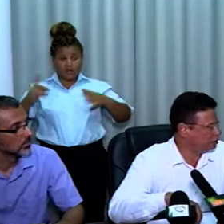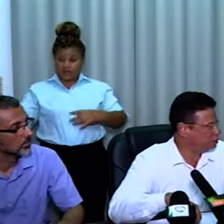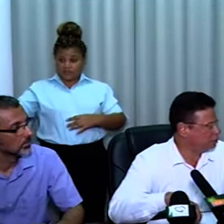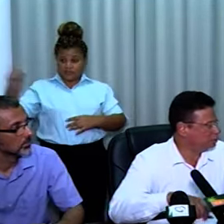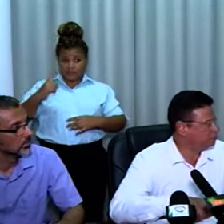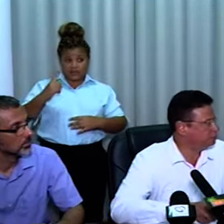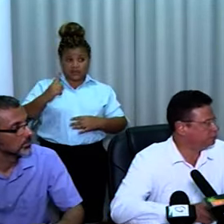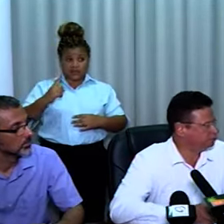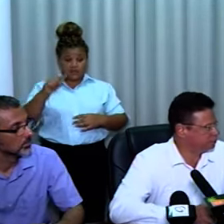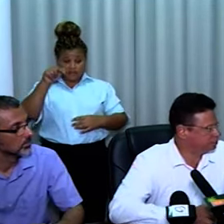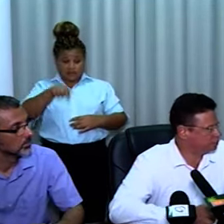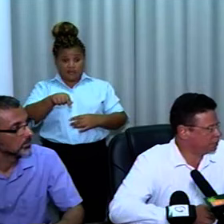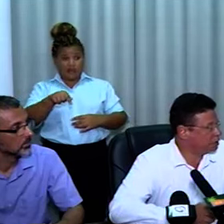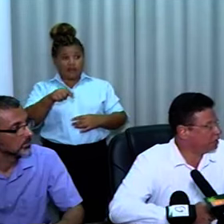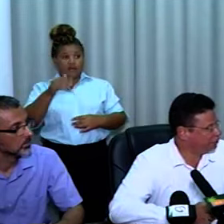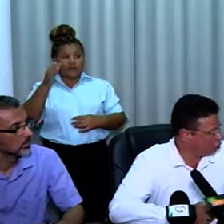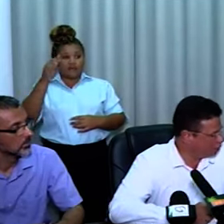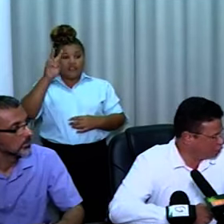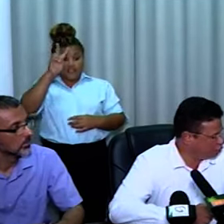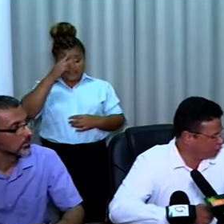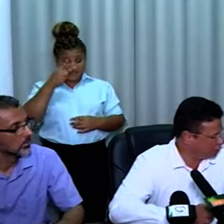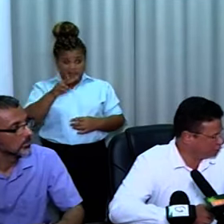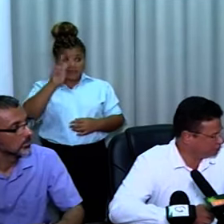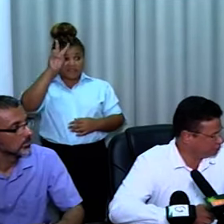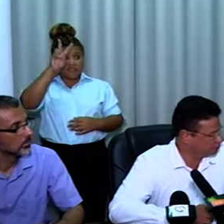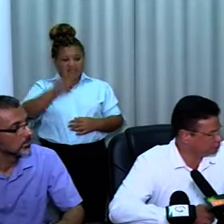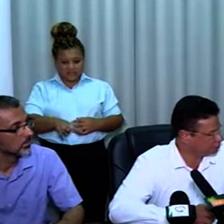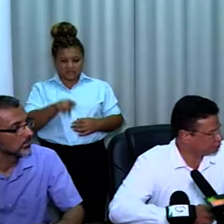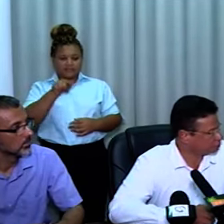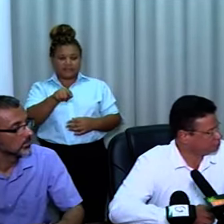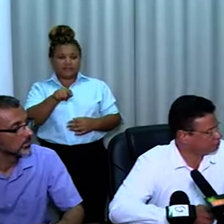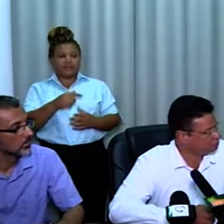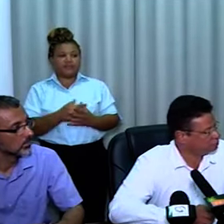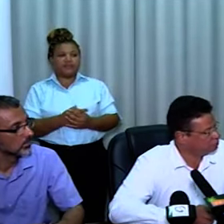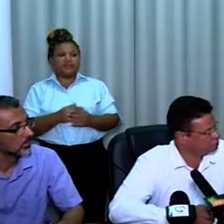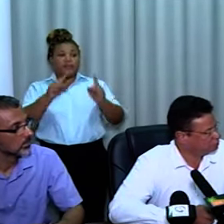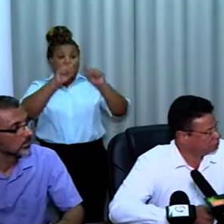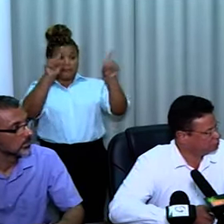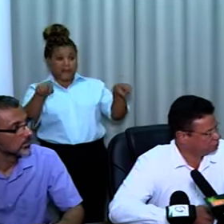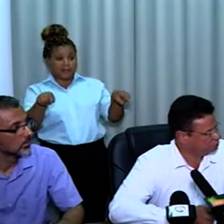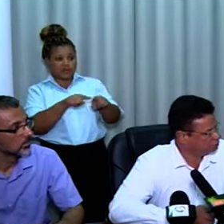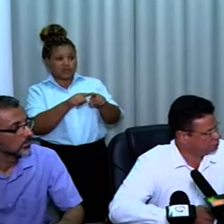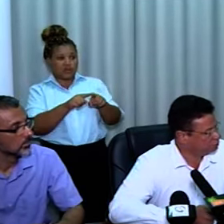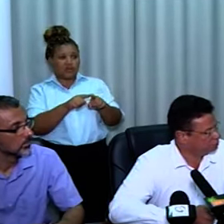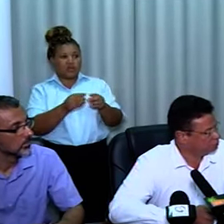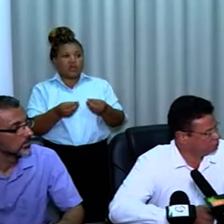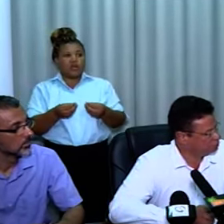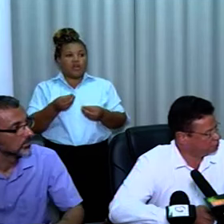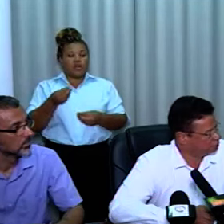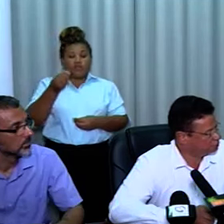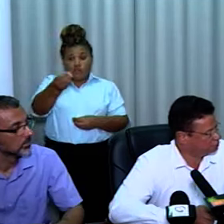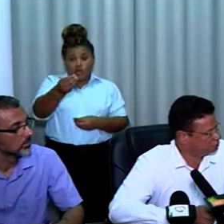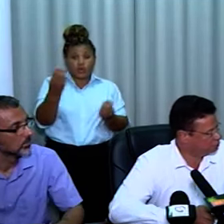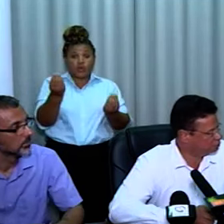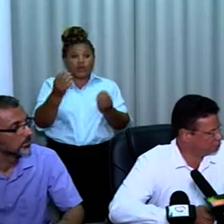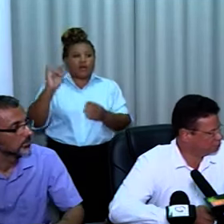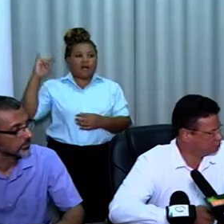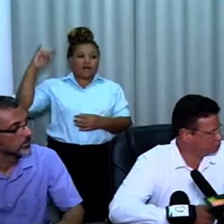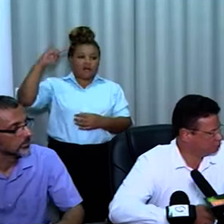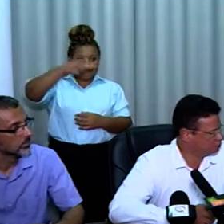Nous n'avons pas une forme qui nous donne. Il y a une forme qui nous donne. Nous avons dit, est-ce que nous sortons d'Italie, la France, l'Espagne,